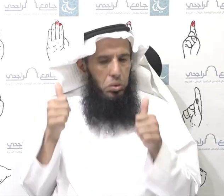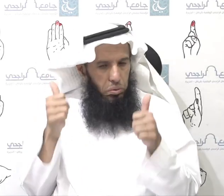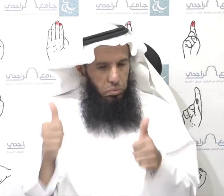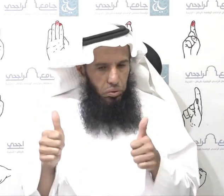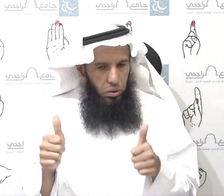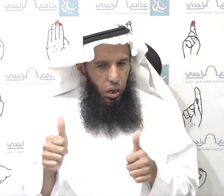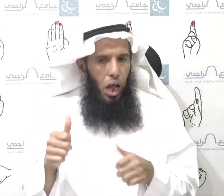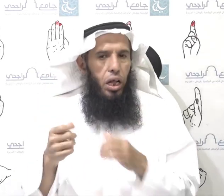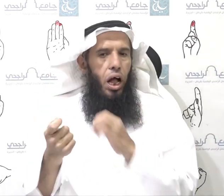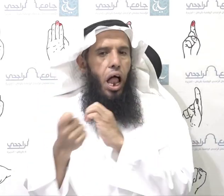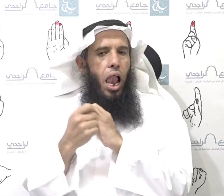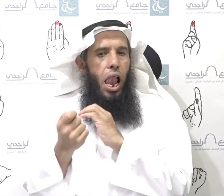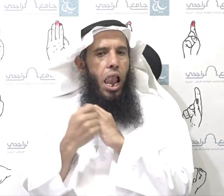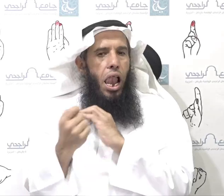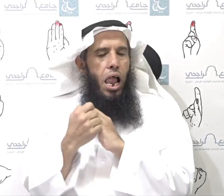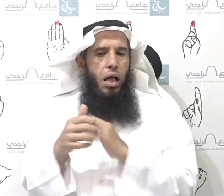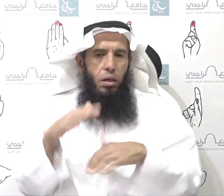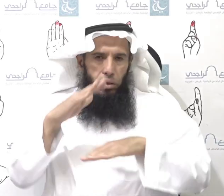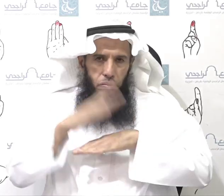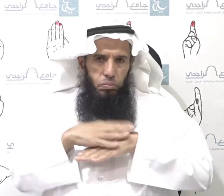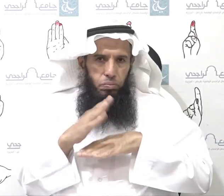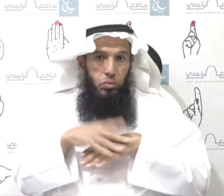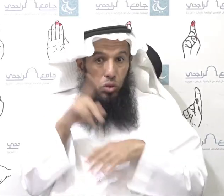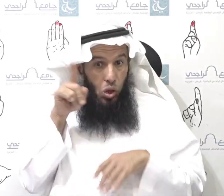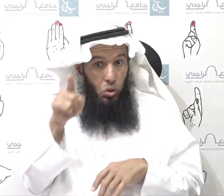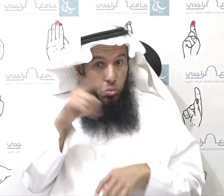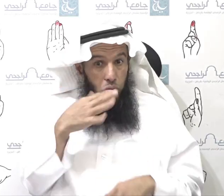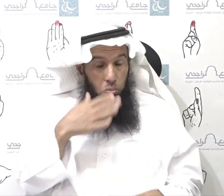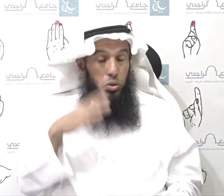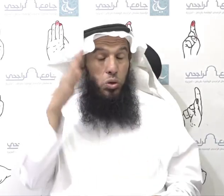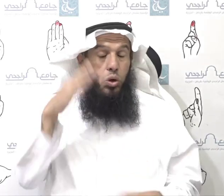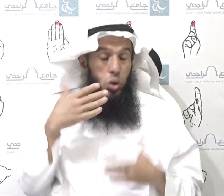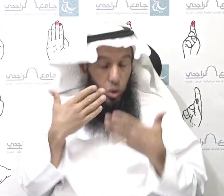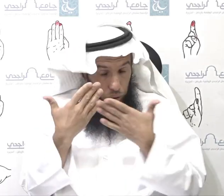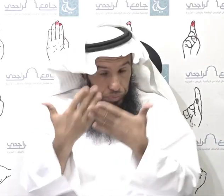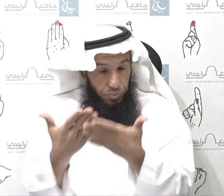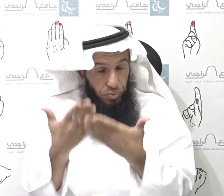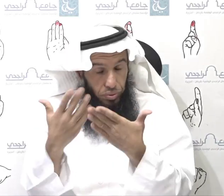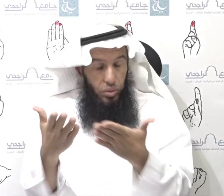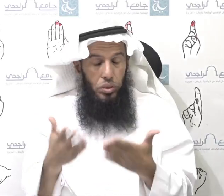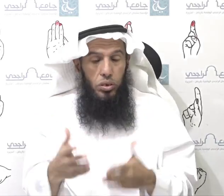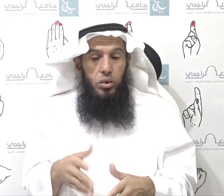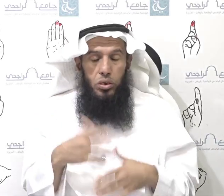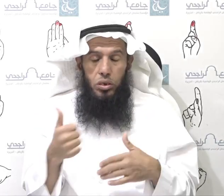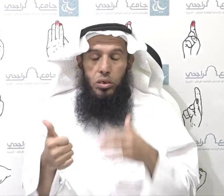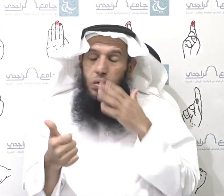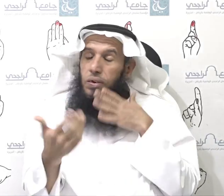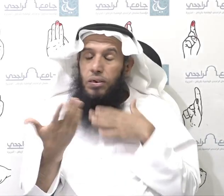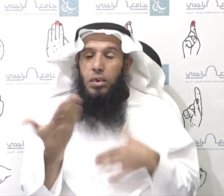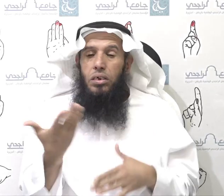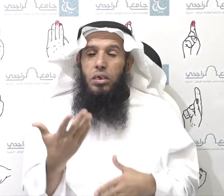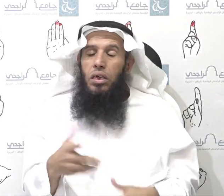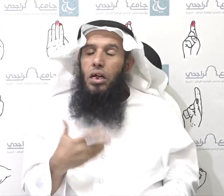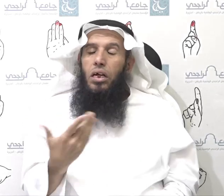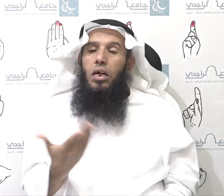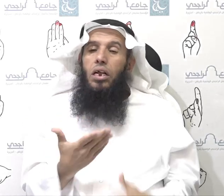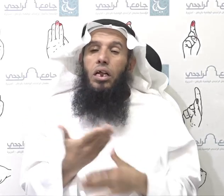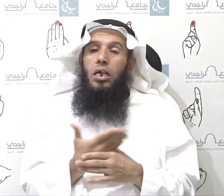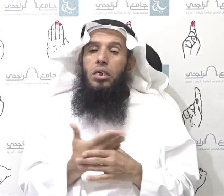علمتم وربيتم وقدمتم كثيرا من التضحيات لأبنائكم